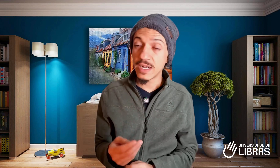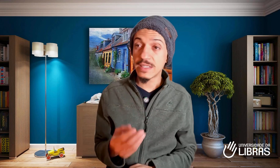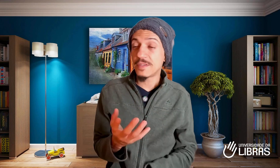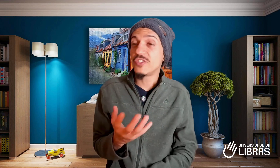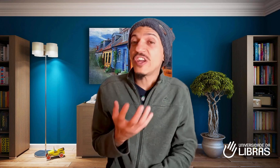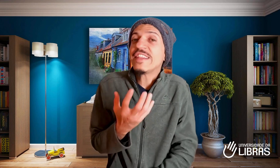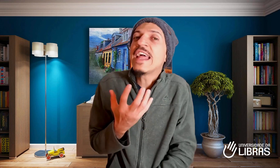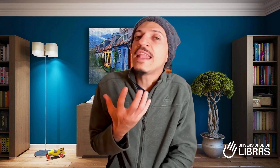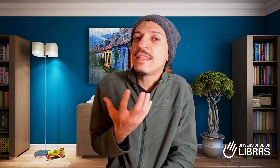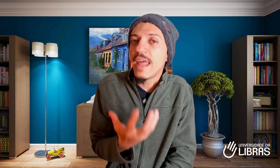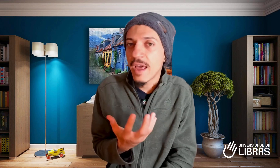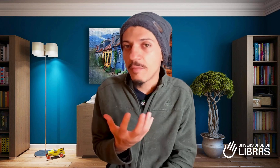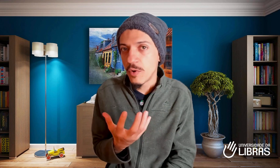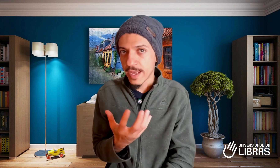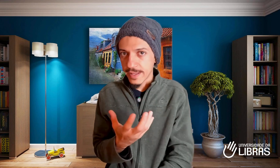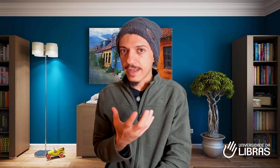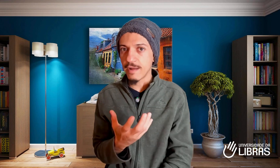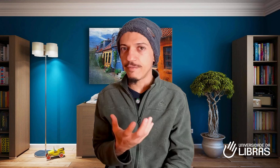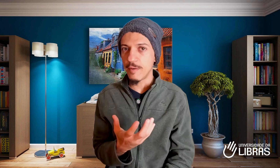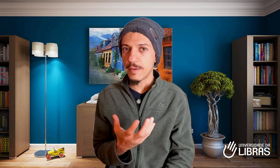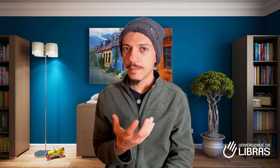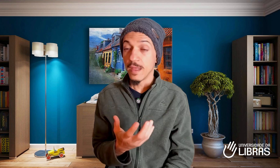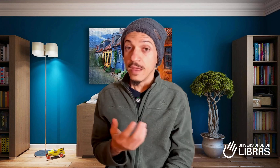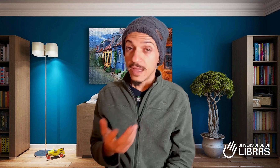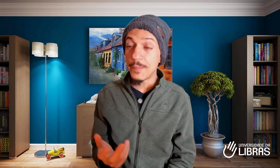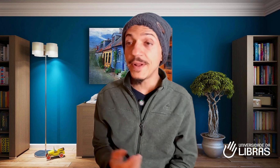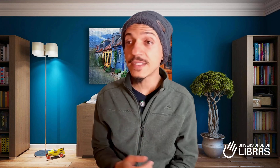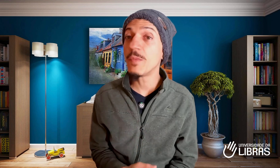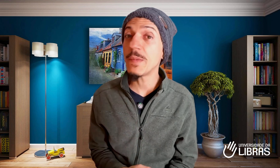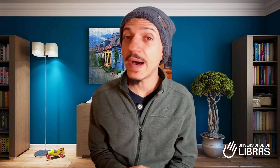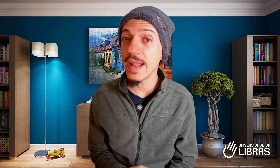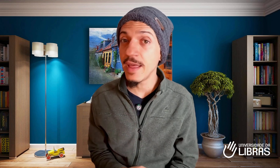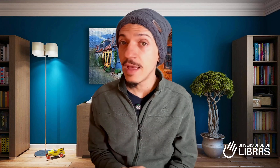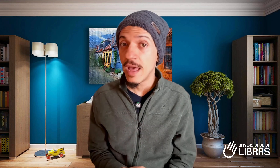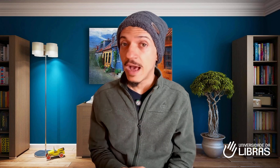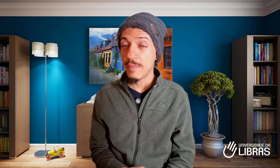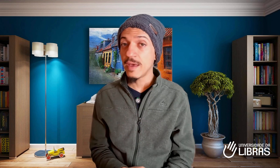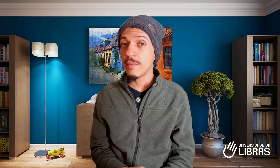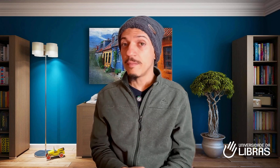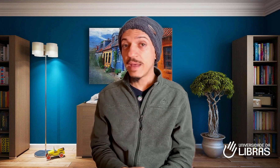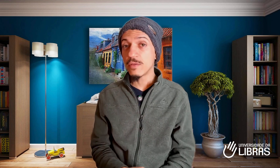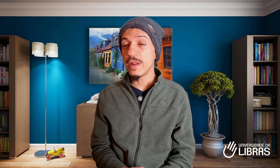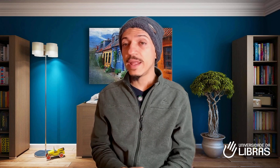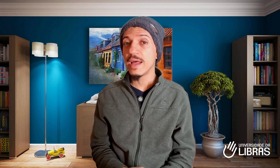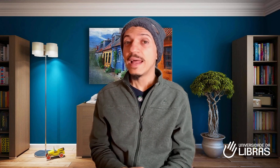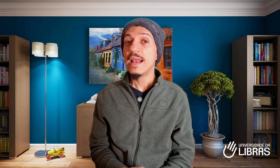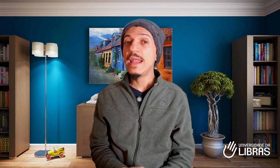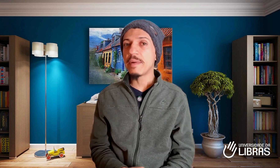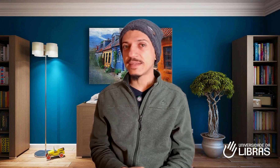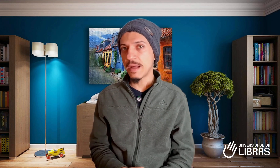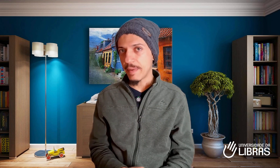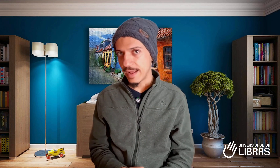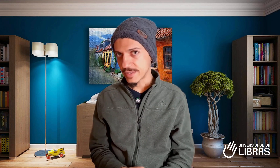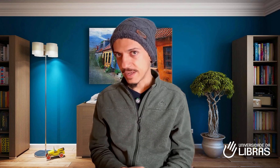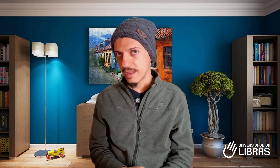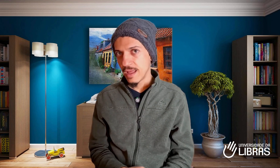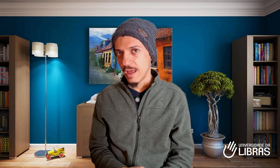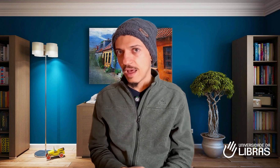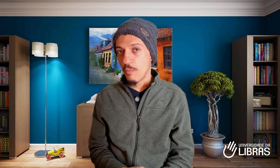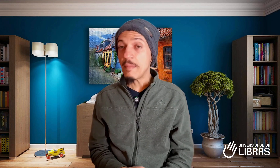precisa entender por que é daquela forma. E é por isso que eu preparei a minha mentoria Libras na Prática. Uma